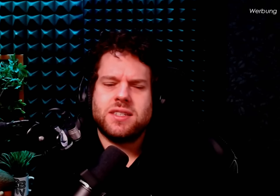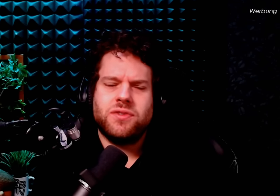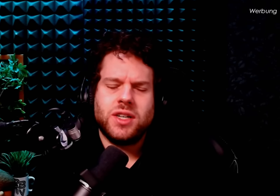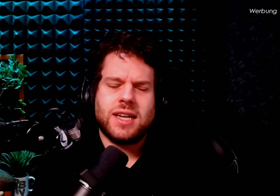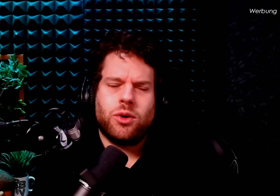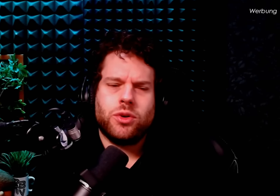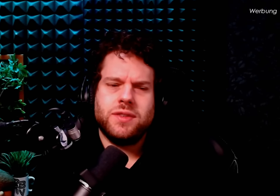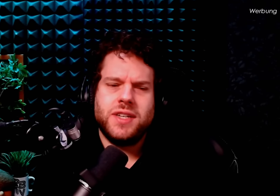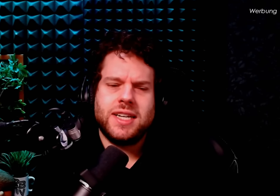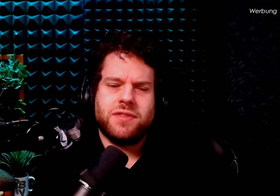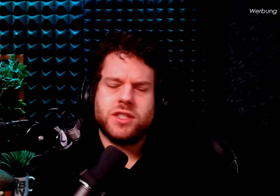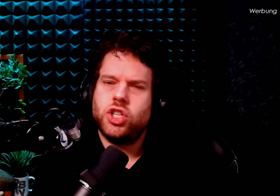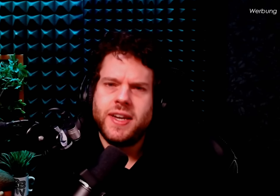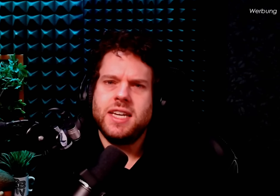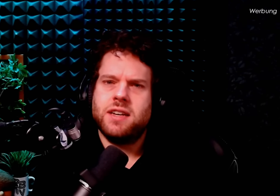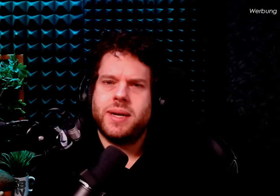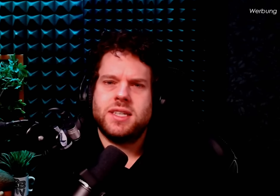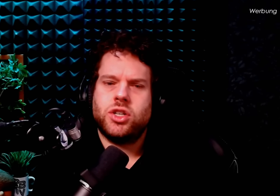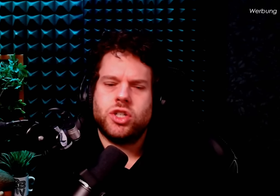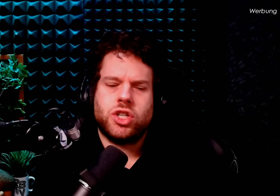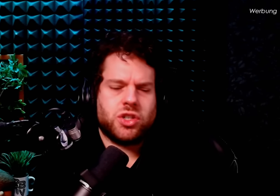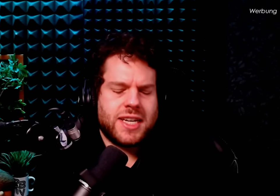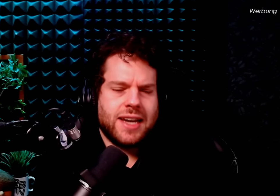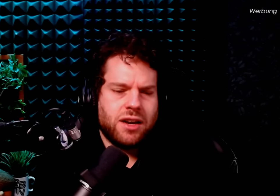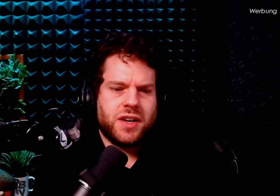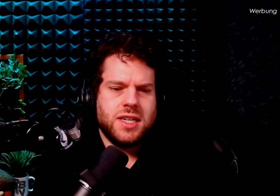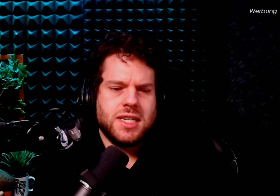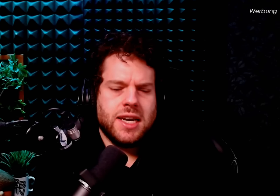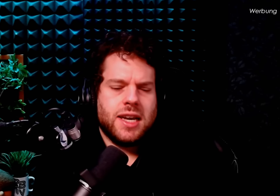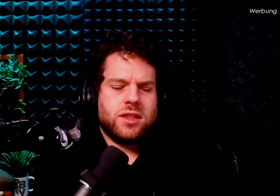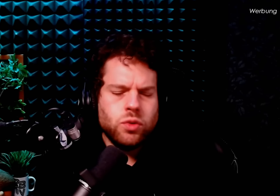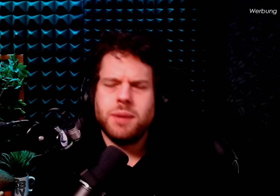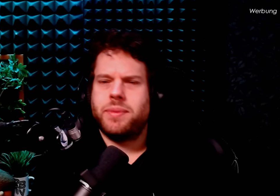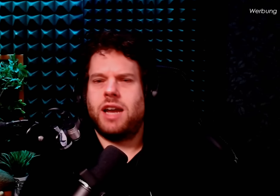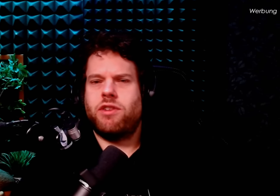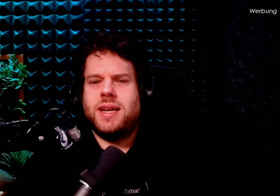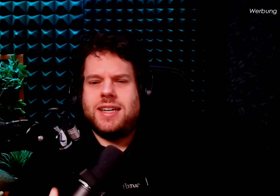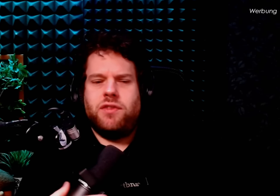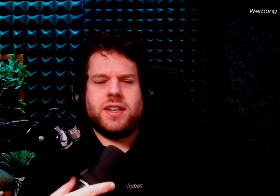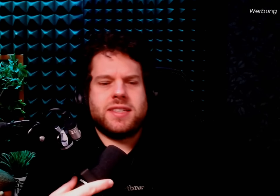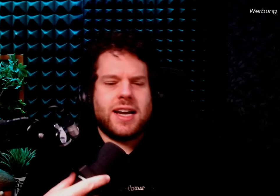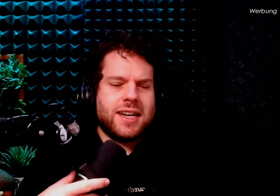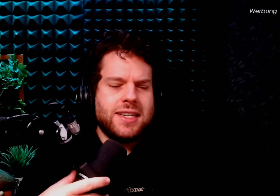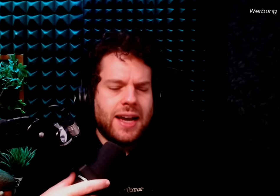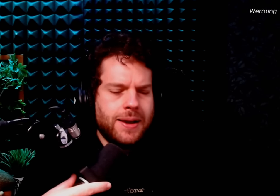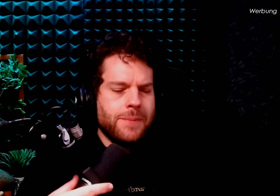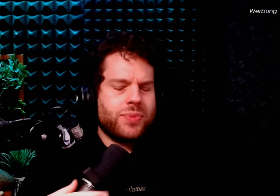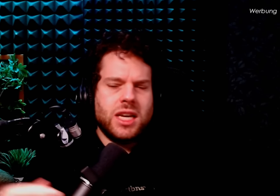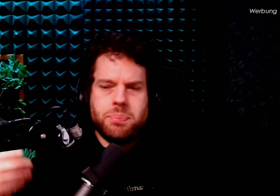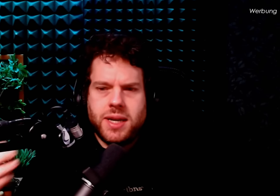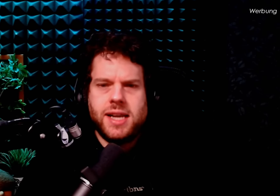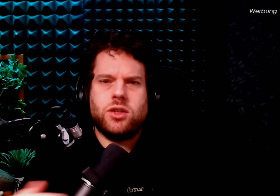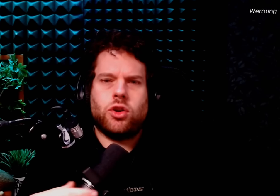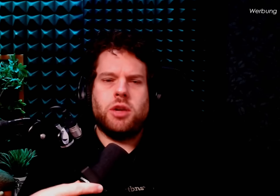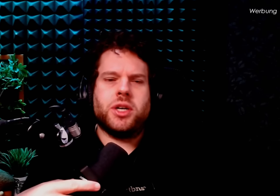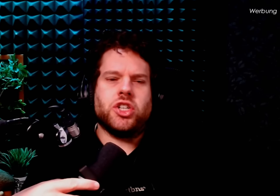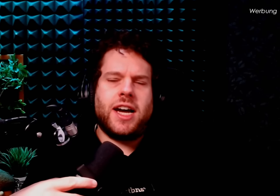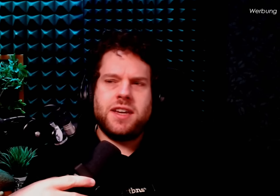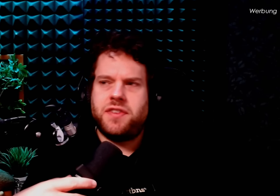das wirkt auch wie eine gewisse Schwäche, wenn man seine Schwächen einfach nicht zugeben kann. Wenn man nicht einfach sagen kann, ja, ich bin halt ein Tollpatsch, ja, ich